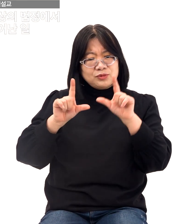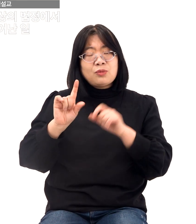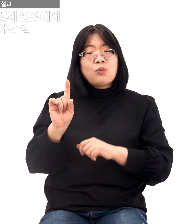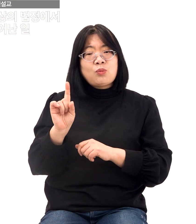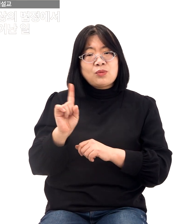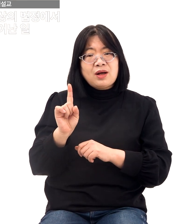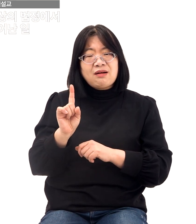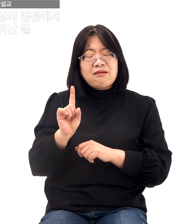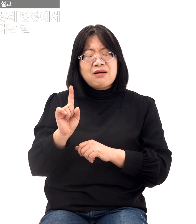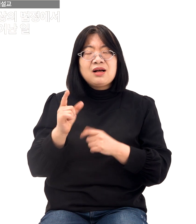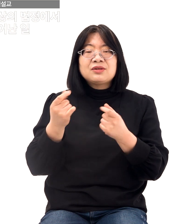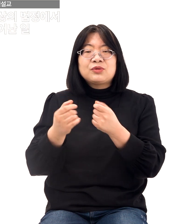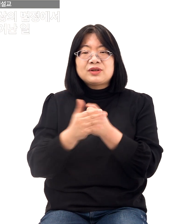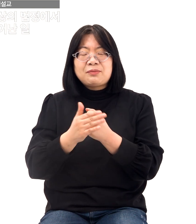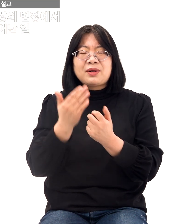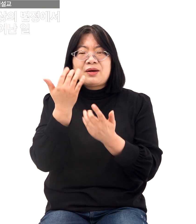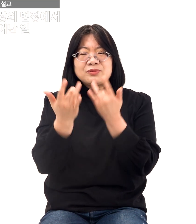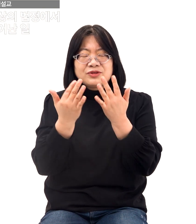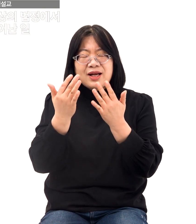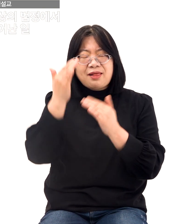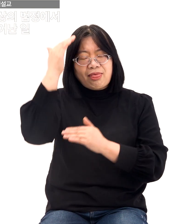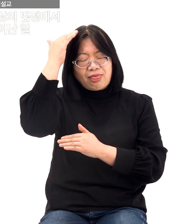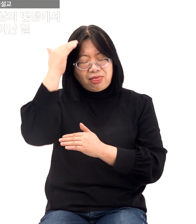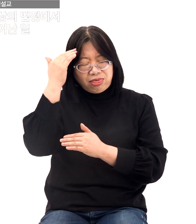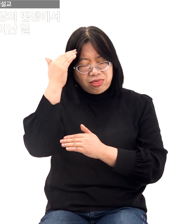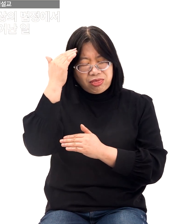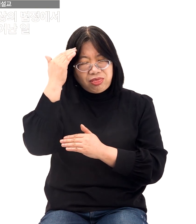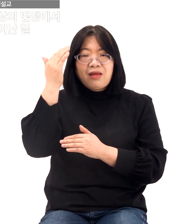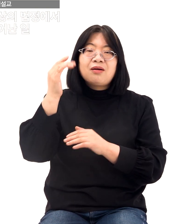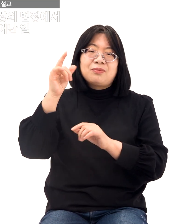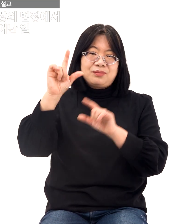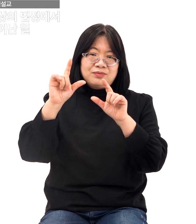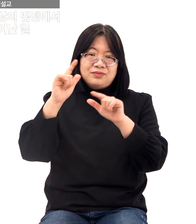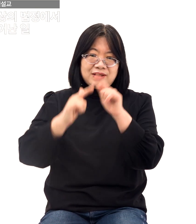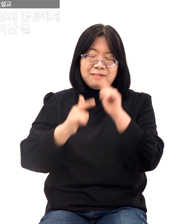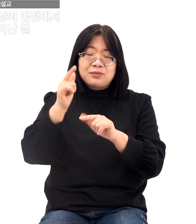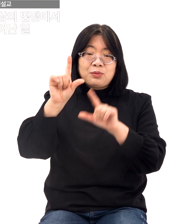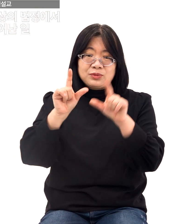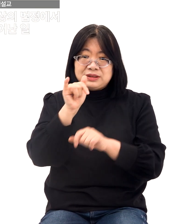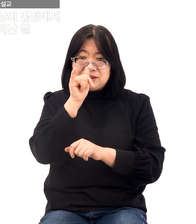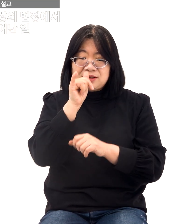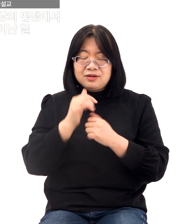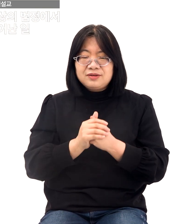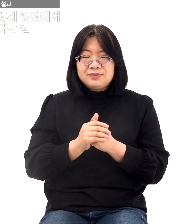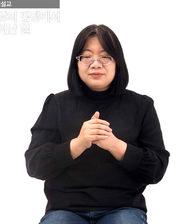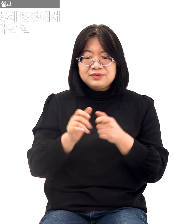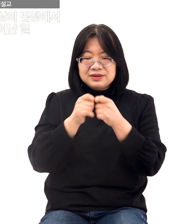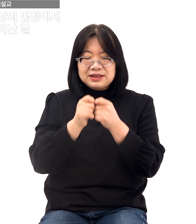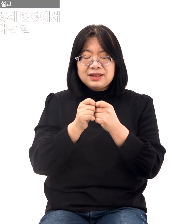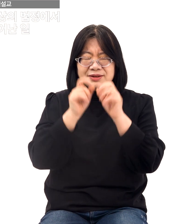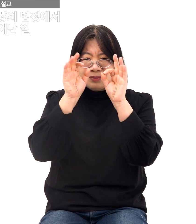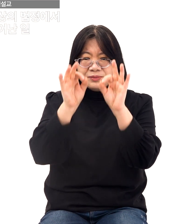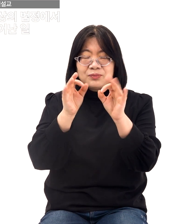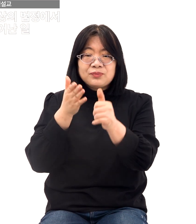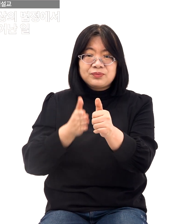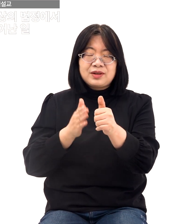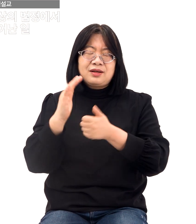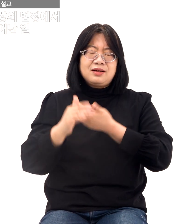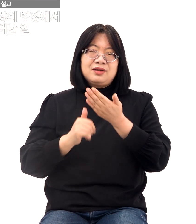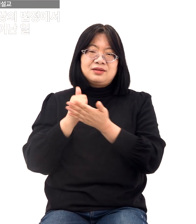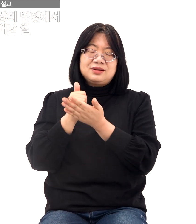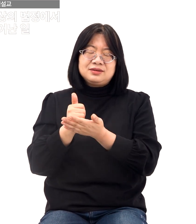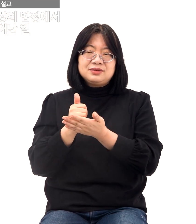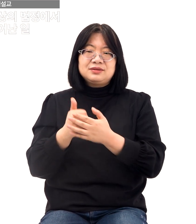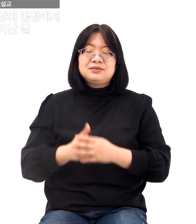그렇기 때문에 거슬린 나무가 되었습니다. 자, 우리는 여기서 한 가지 좀 자세히 들어가기에 앞서서